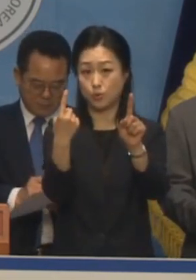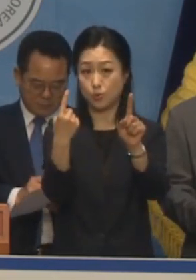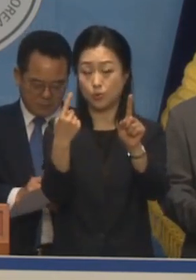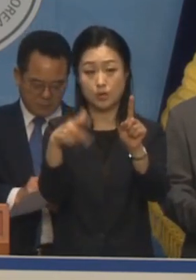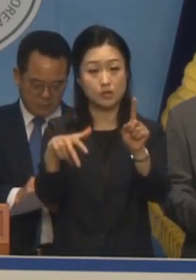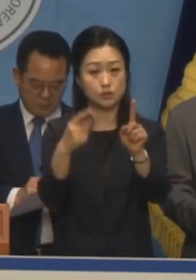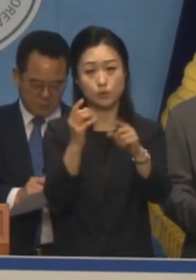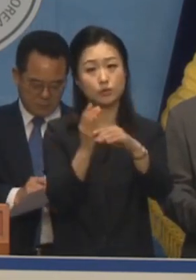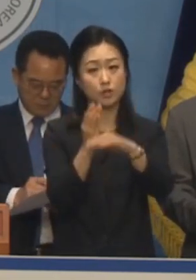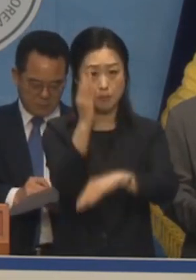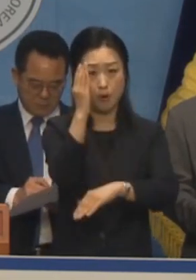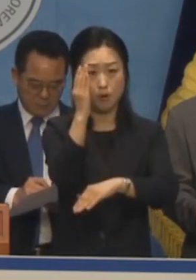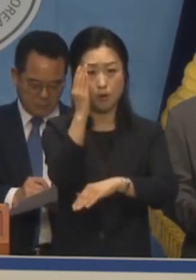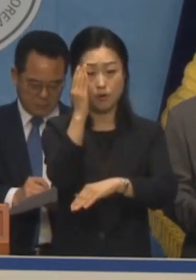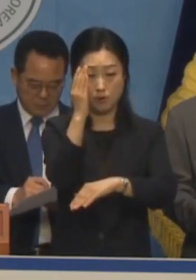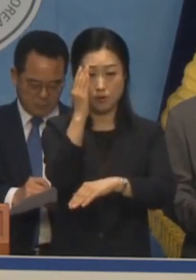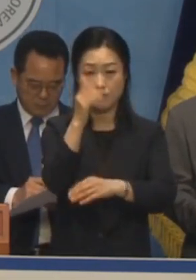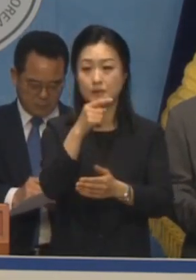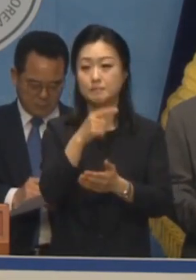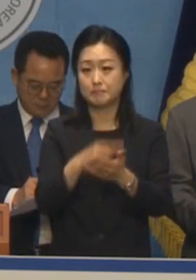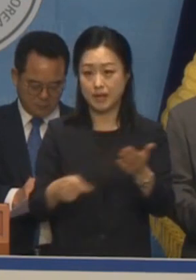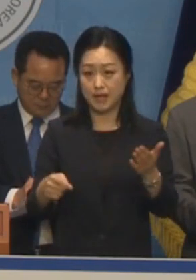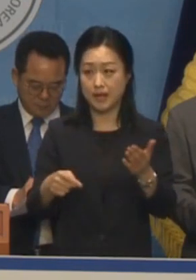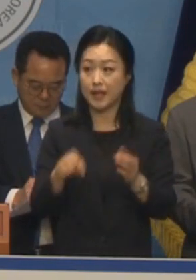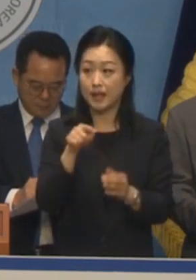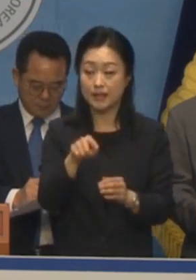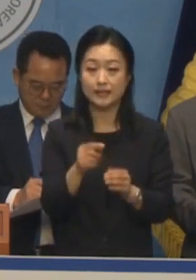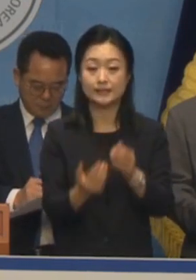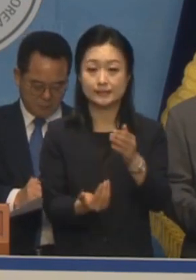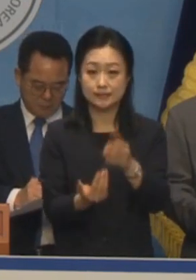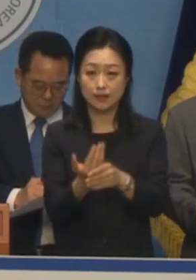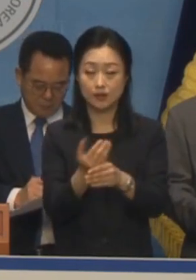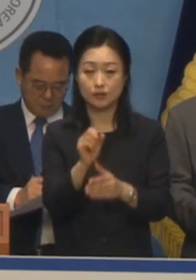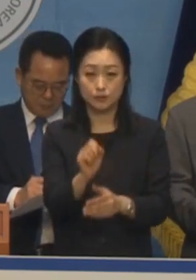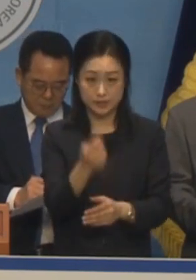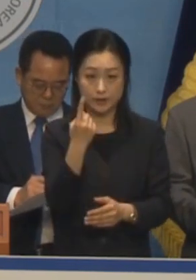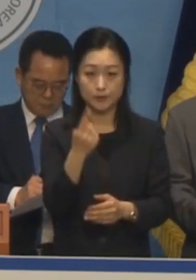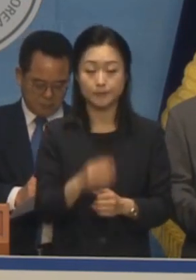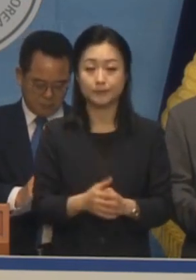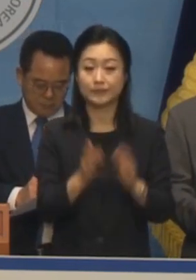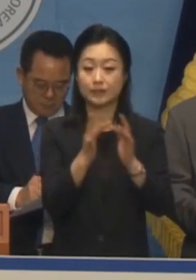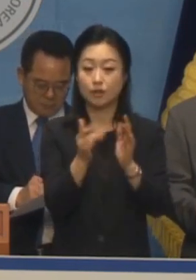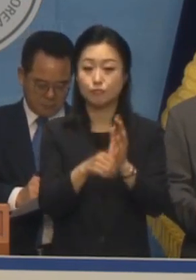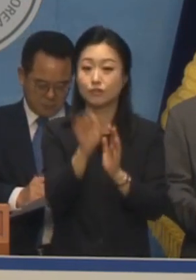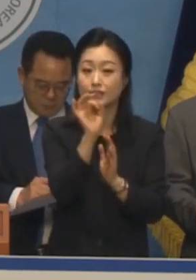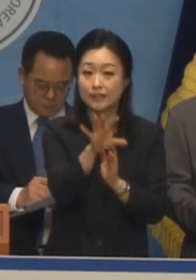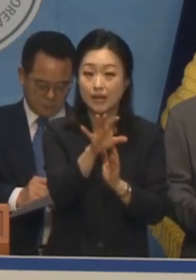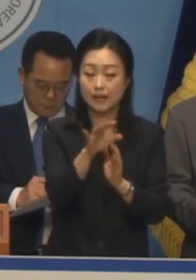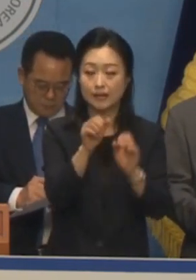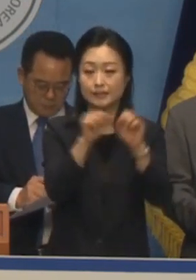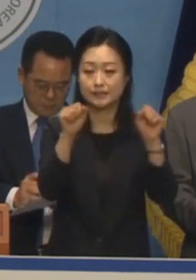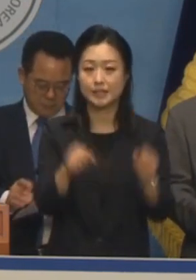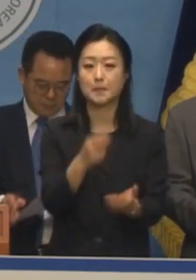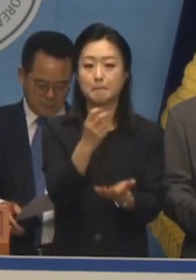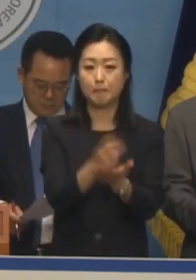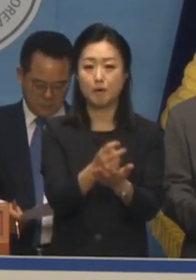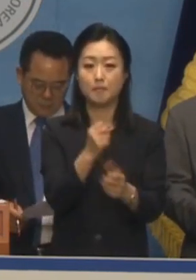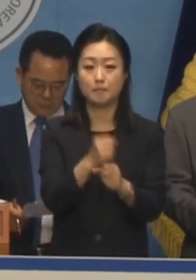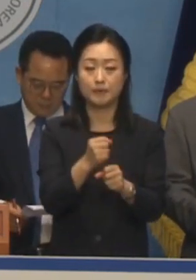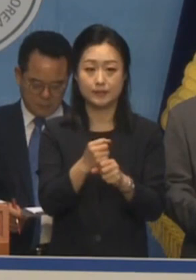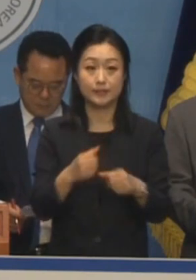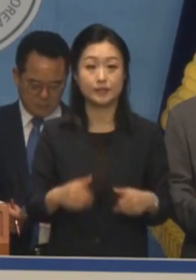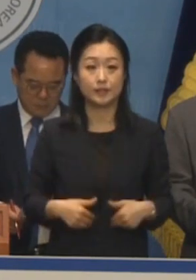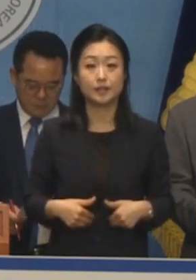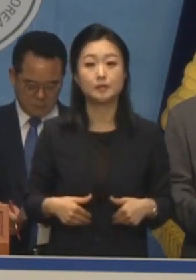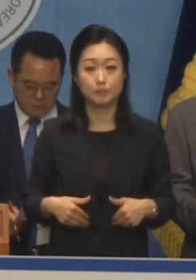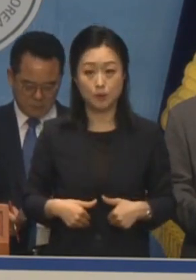1조 원이 넘는 것으로 추정되는 TMF 사태를 겪으면서 온라인 플랫폼 제정은 더 이상 미룰 수